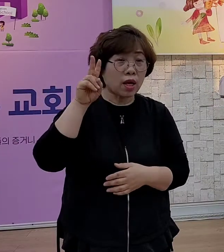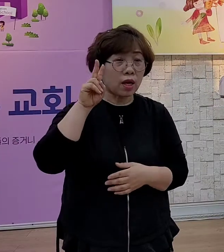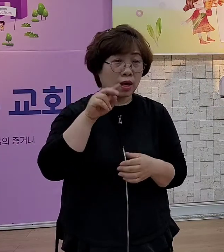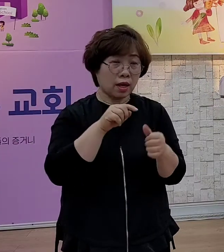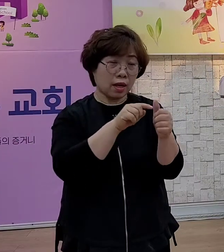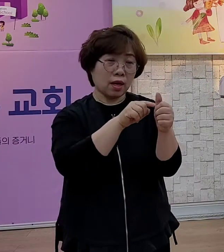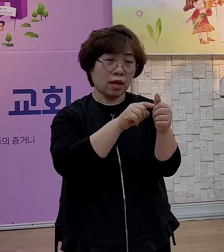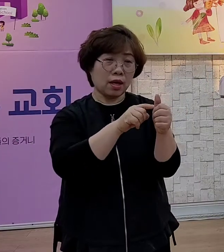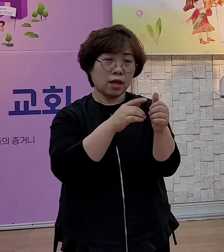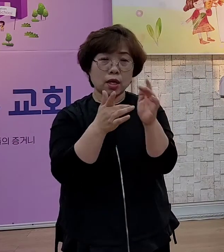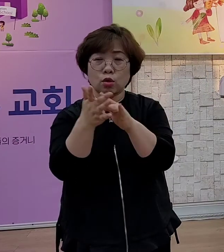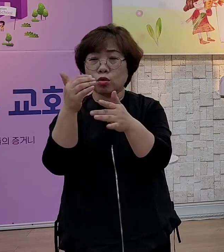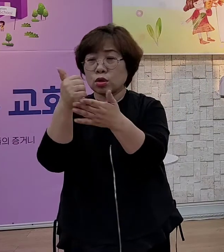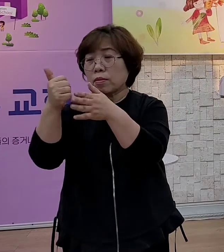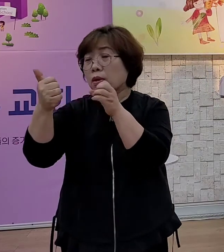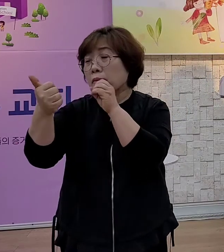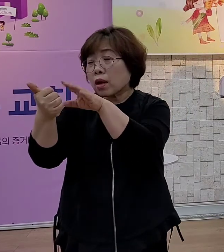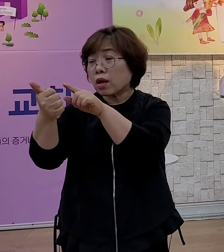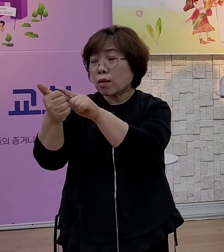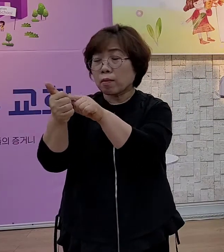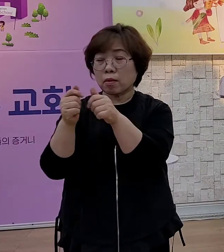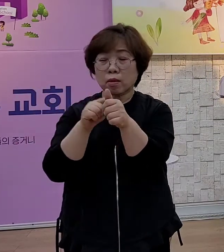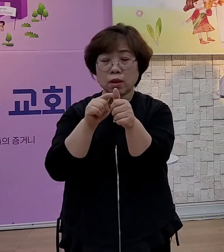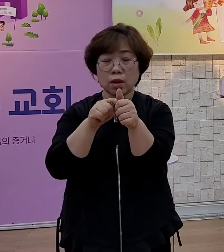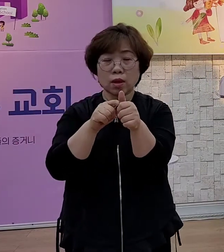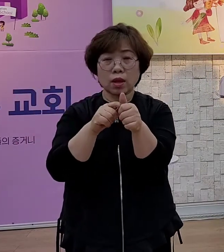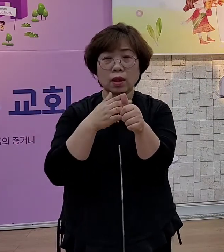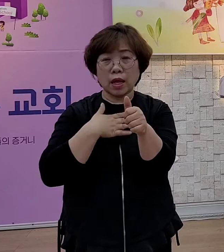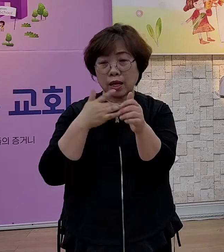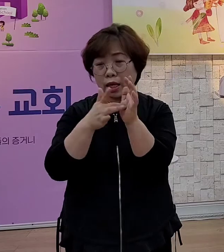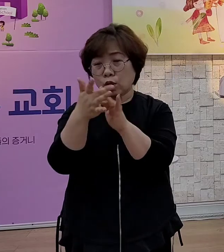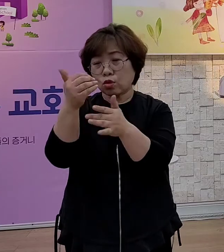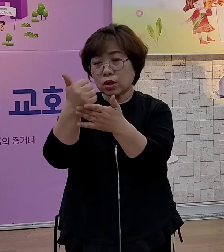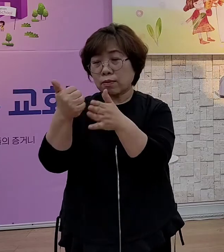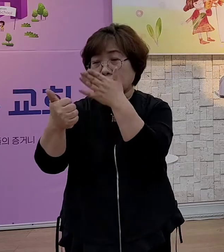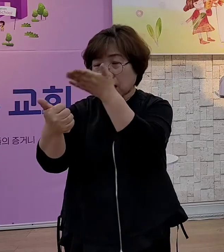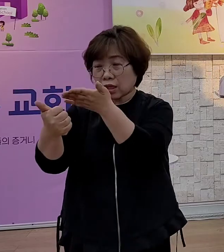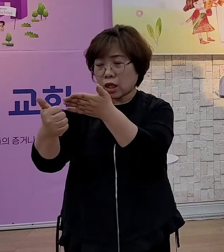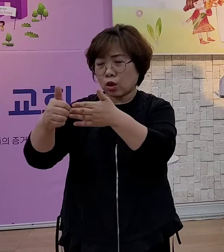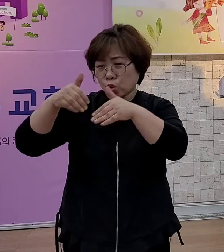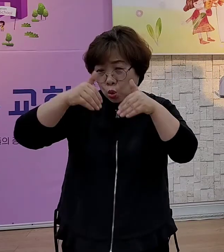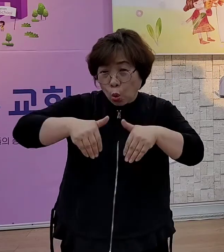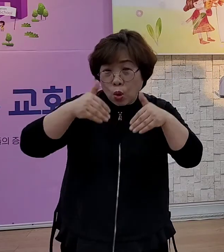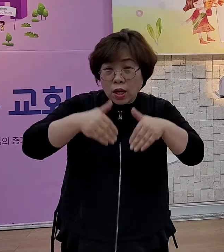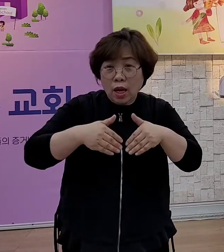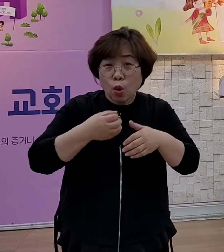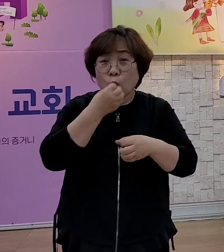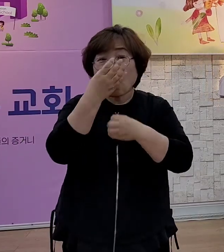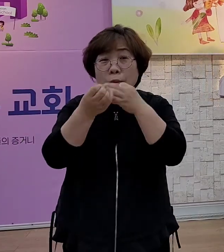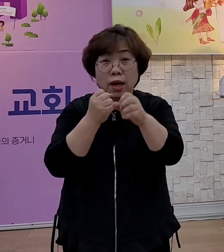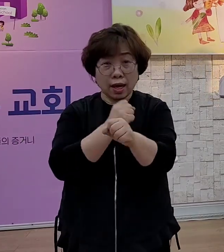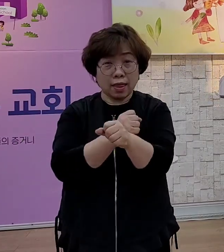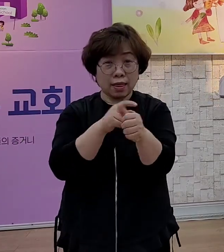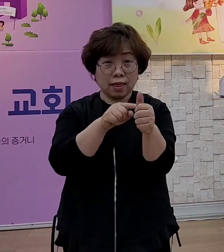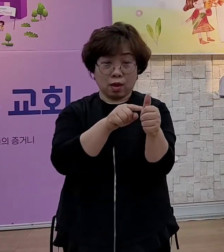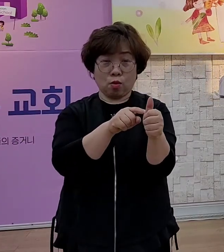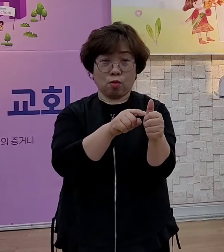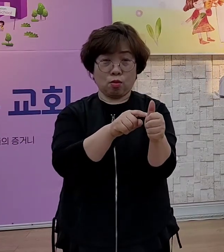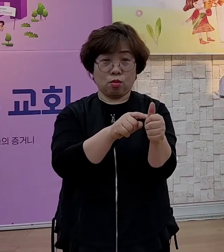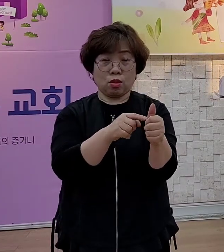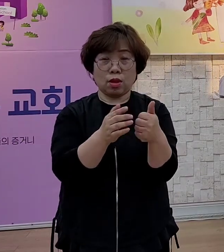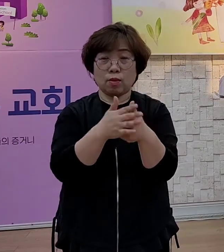뭐라고 했습니까? 나는 당신의 종입니다. 완전히 바뀌었죠, 인생이. 그래서